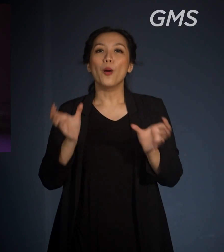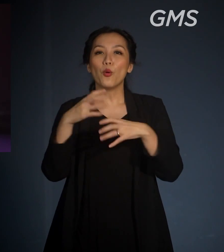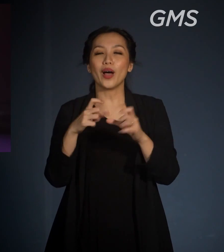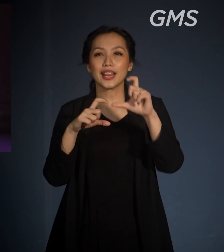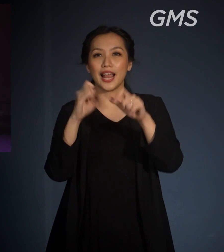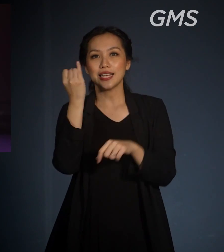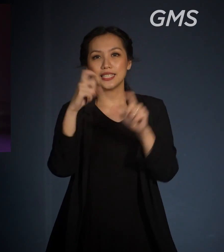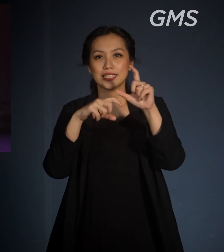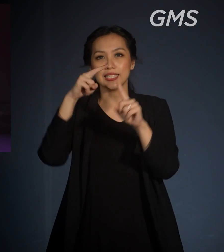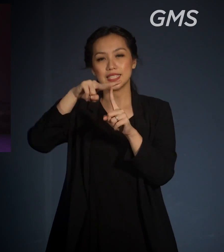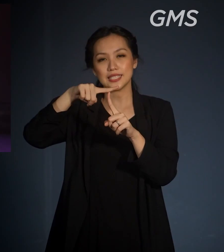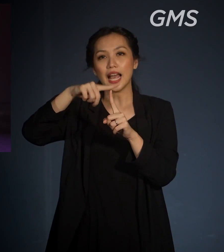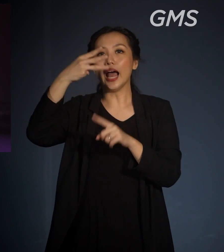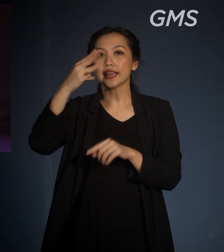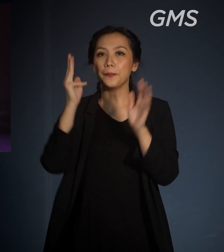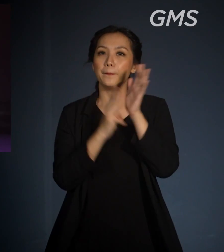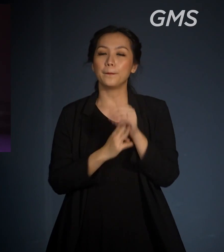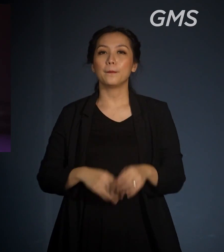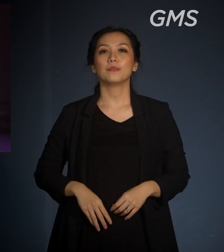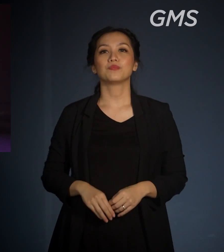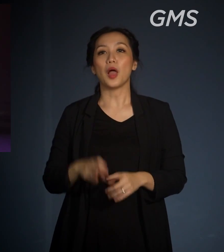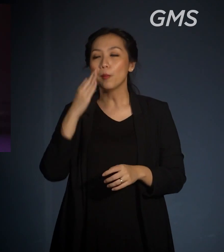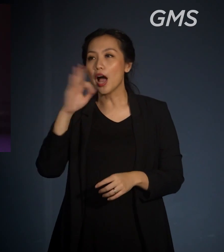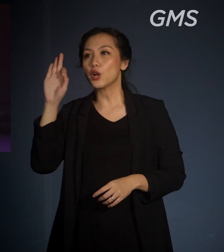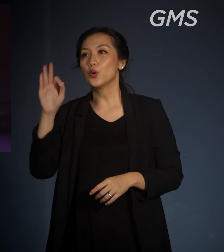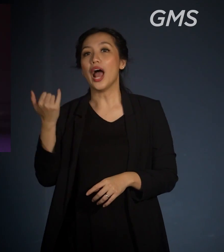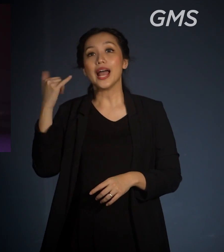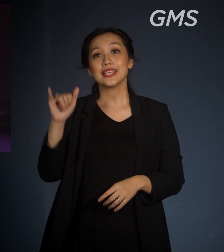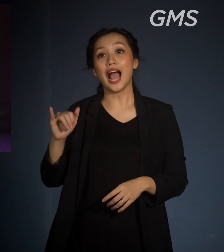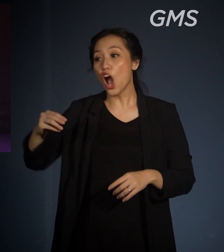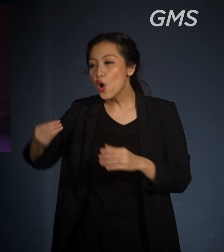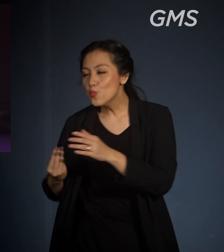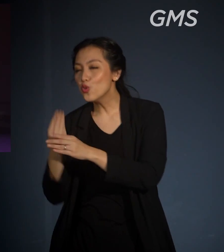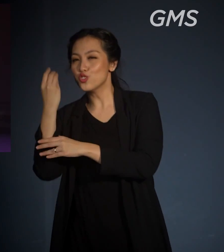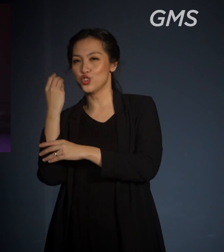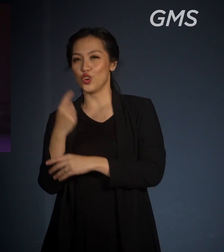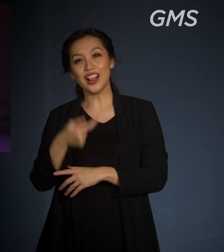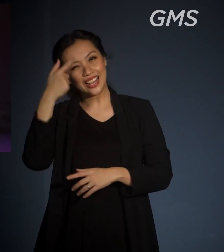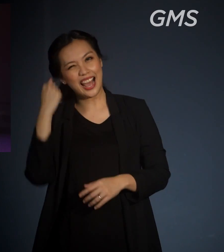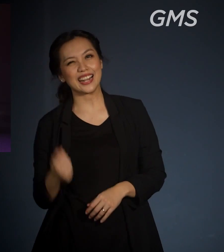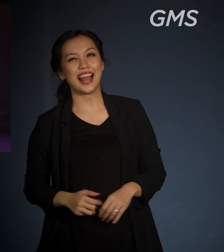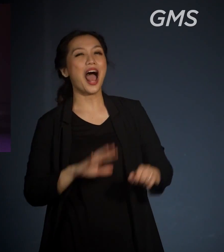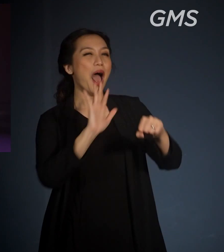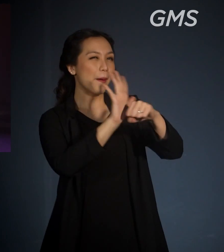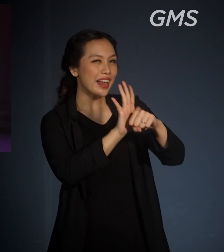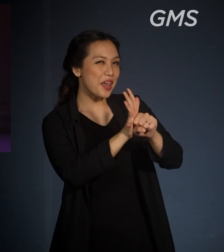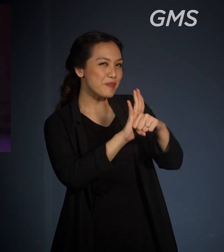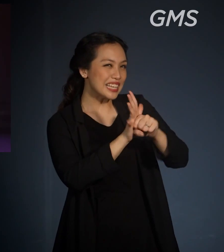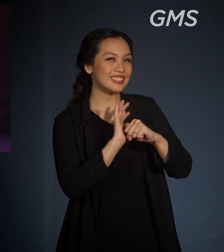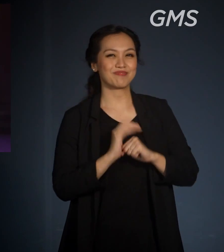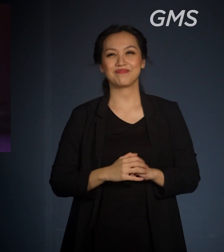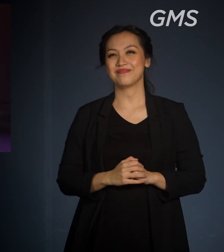online. Bikin sistem supaya pegawai-pegawai itu bisa tetap bekerja, pabrik bisa tetap jalan